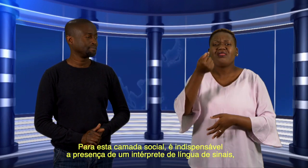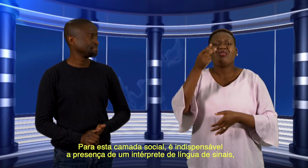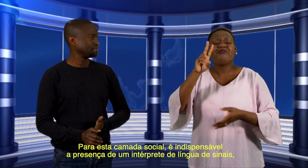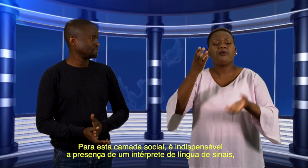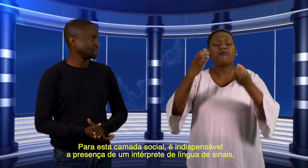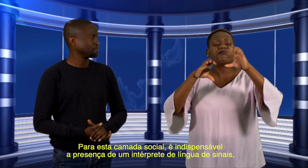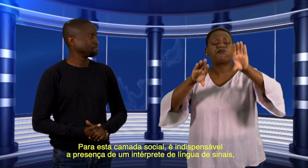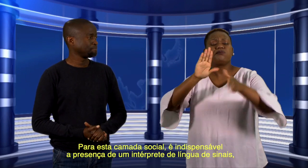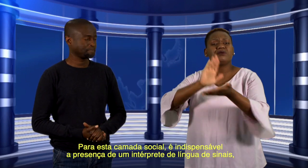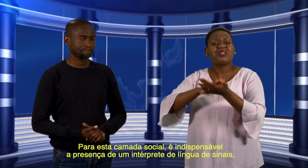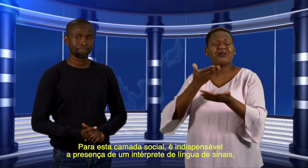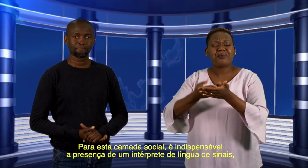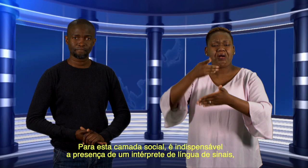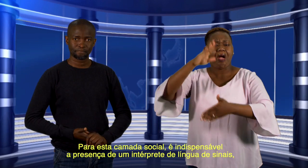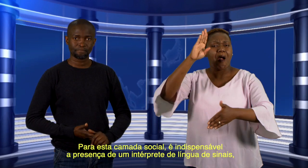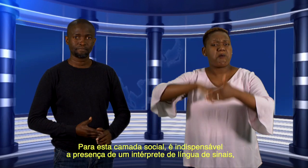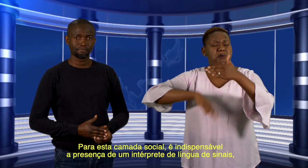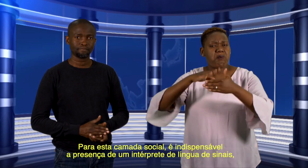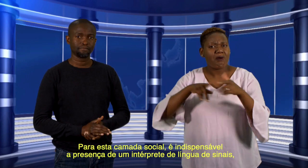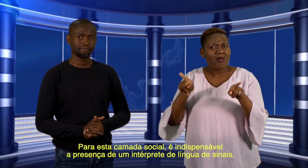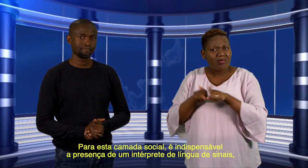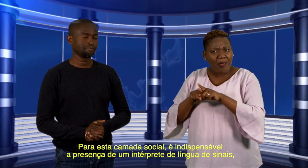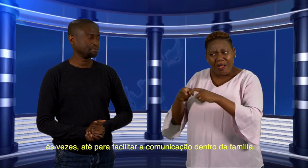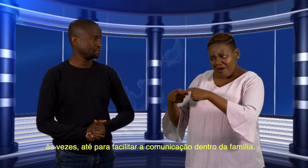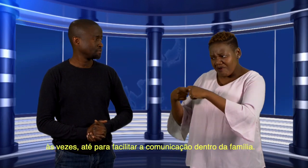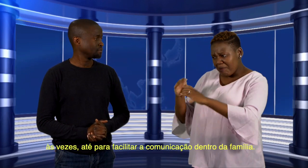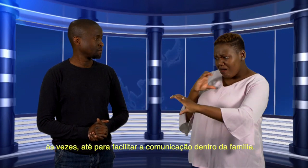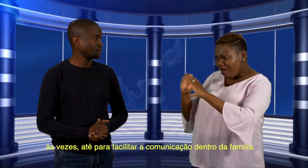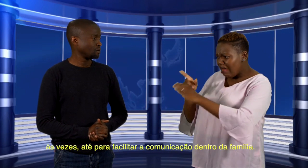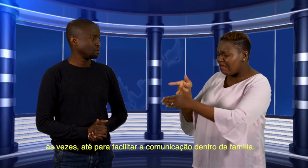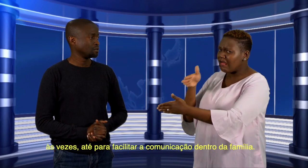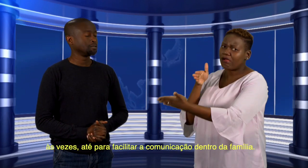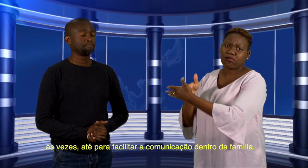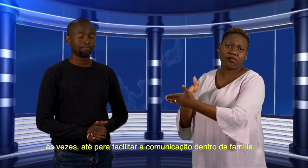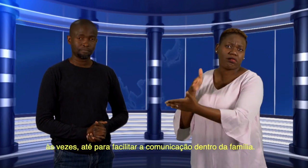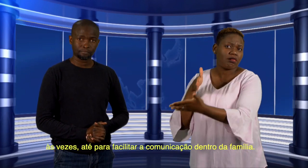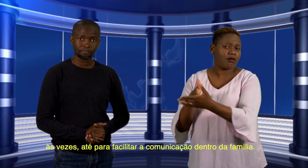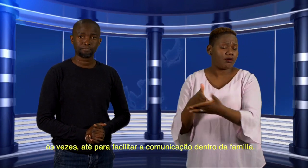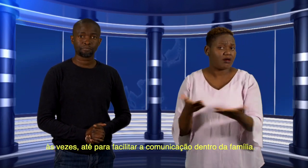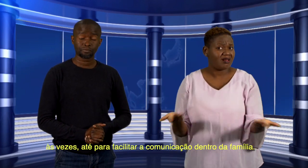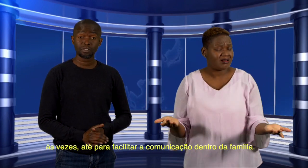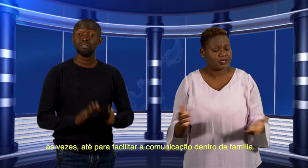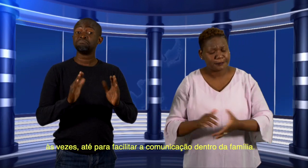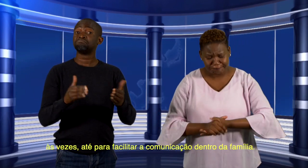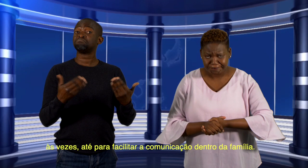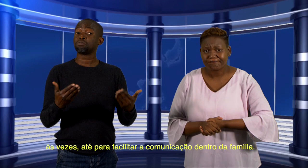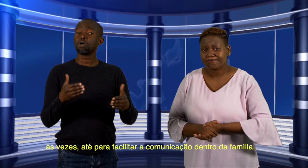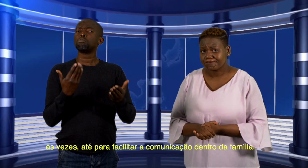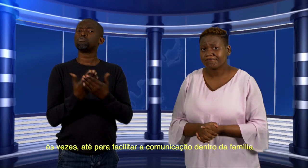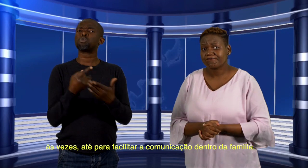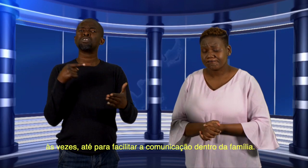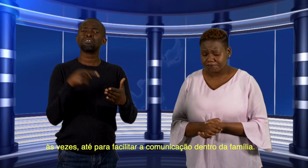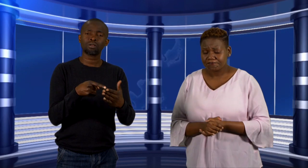indispensável a presença de um intérprete de língua de sinais, às vezes até para facilitar a comunicação